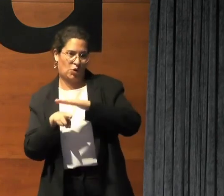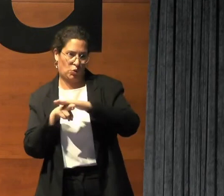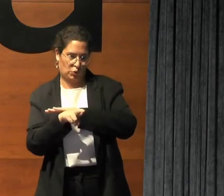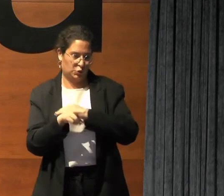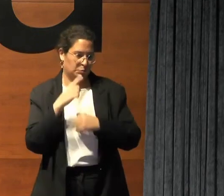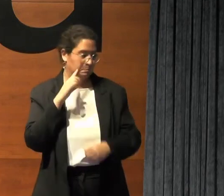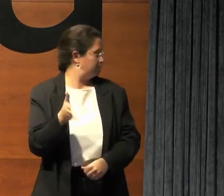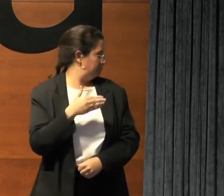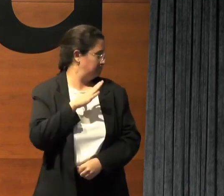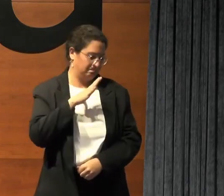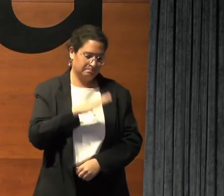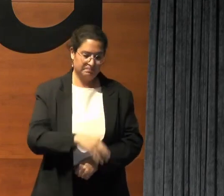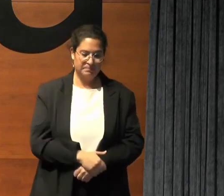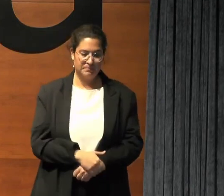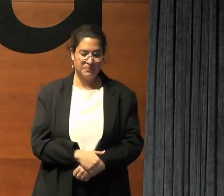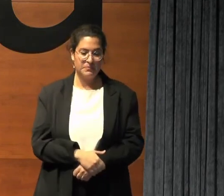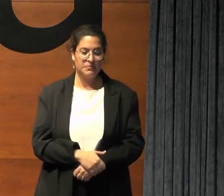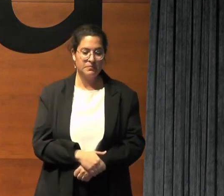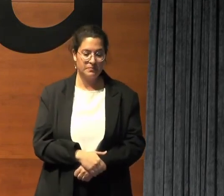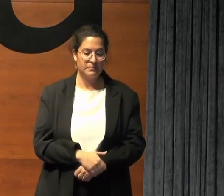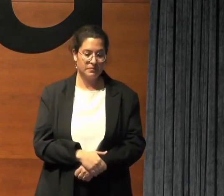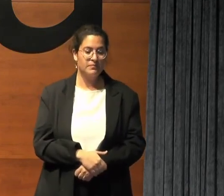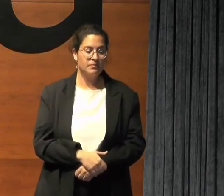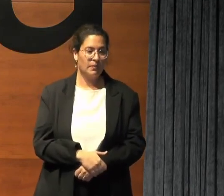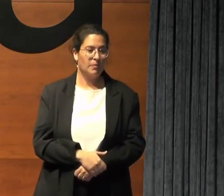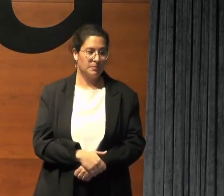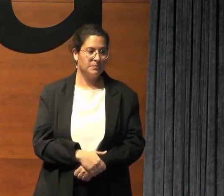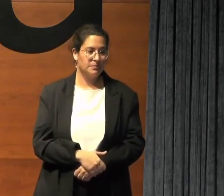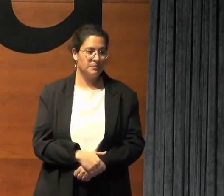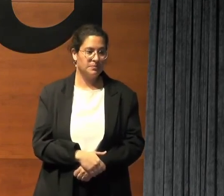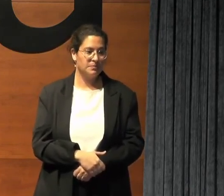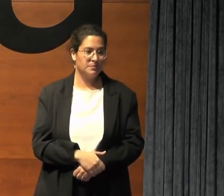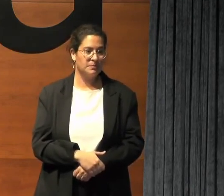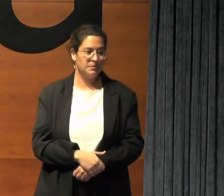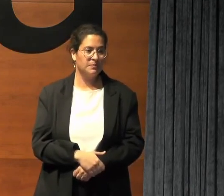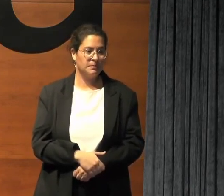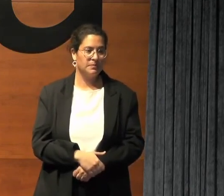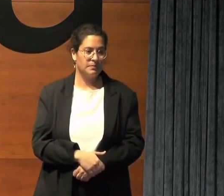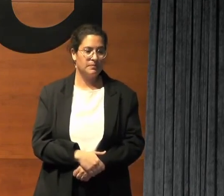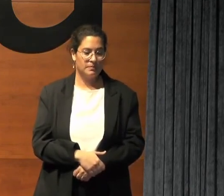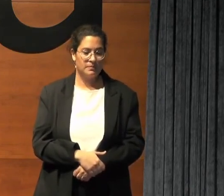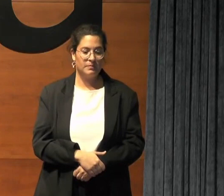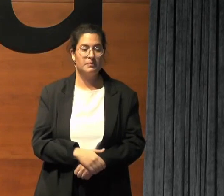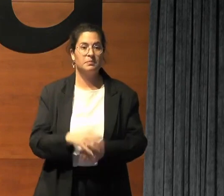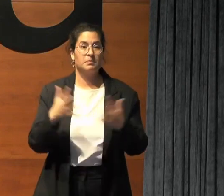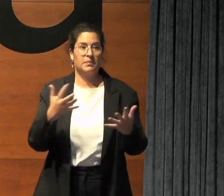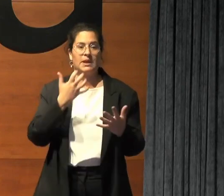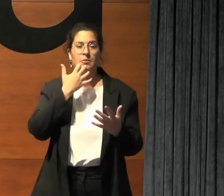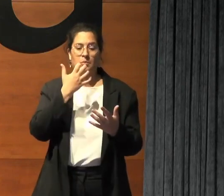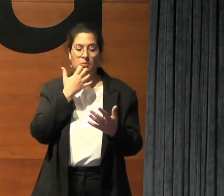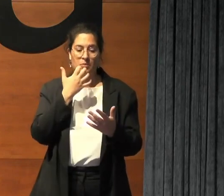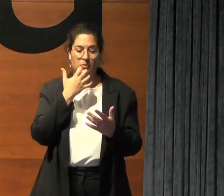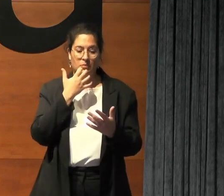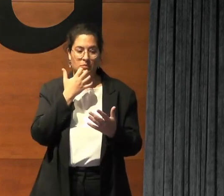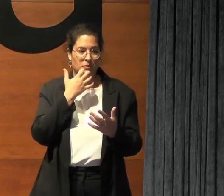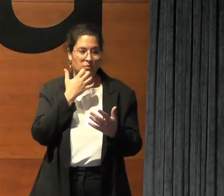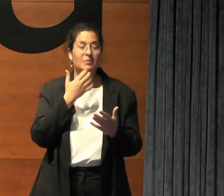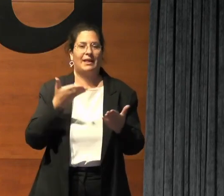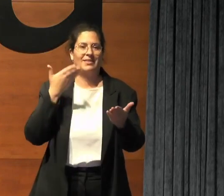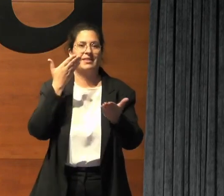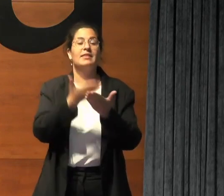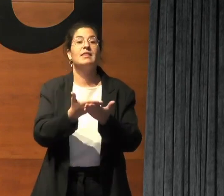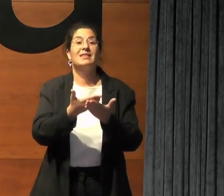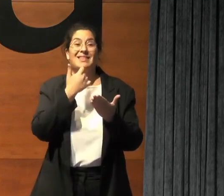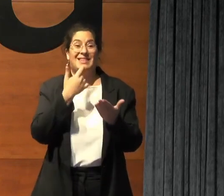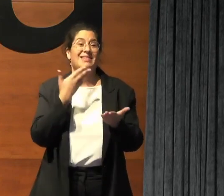podían surgir durante el servicio de interpretación y los recursos que utilizaban, ellas comentaban, pasa a la siguiente por favor,